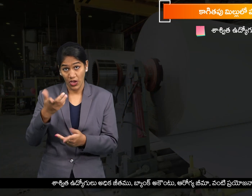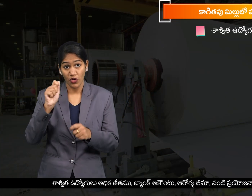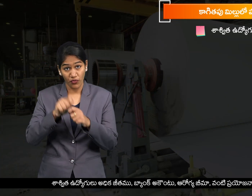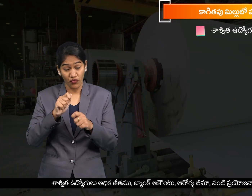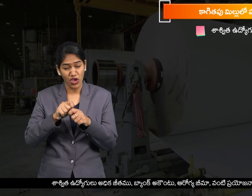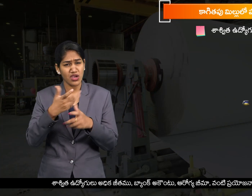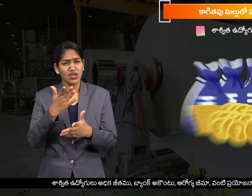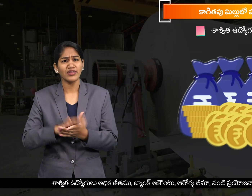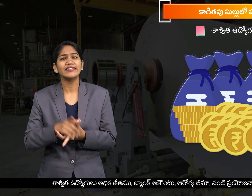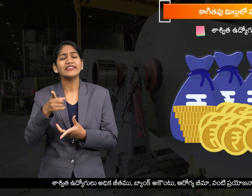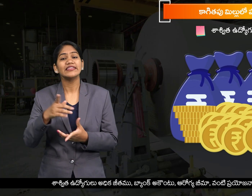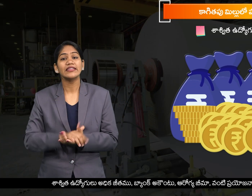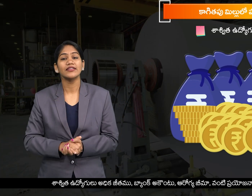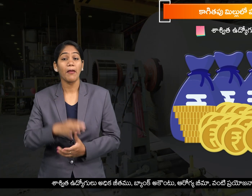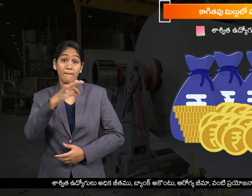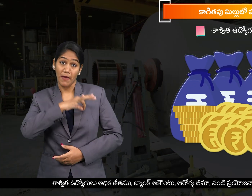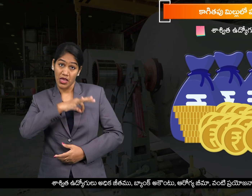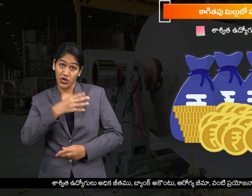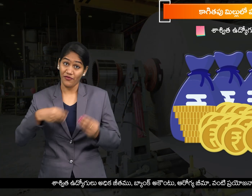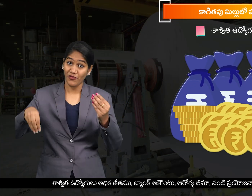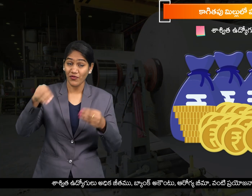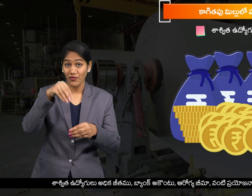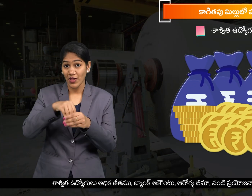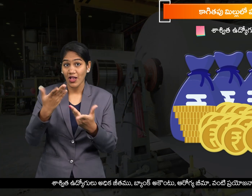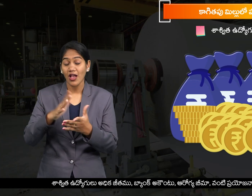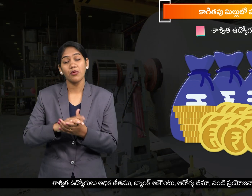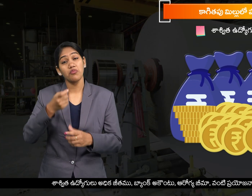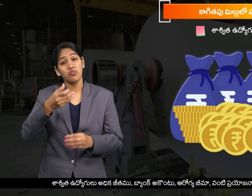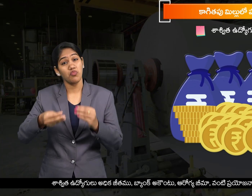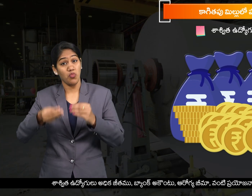శాశ్వత ఉద్యోగులు అధిక జీతము,